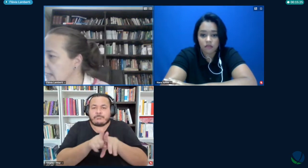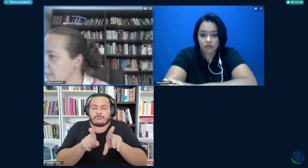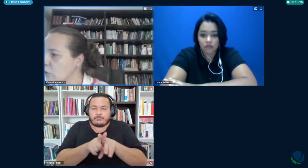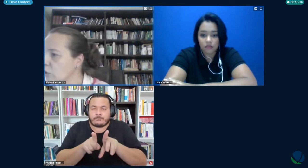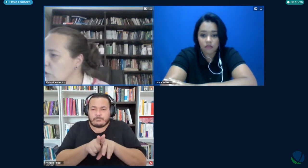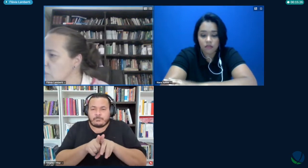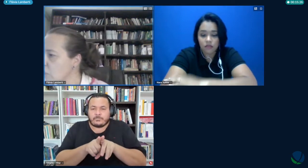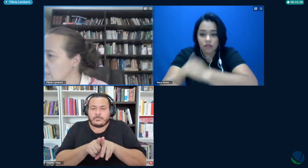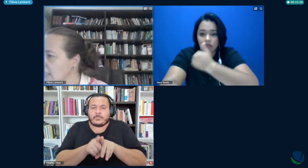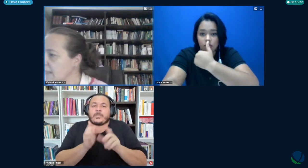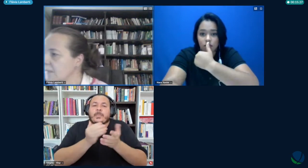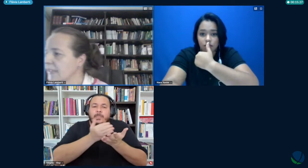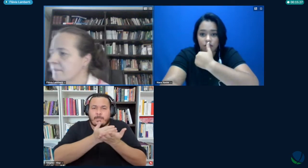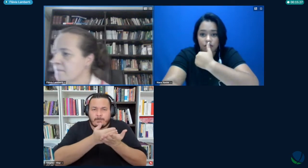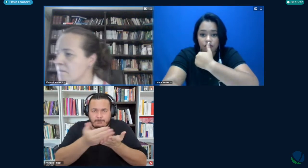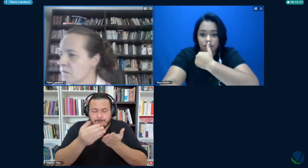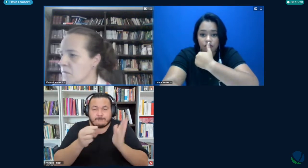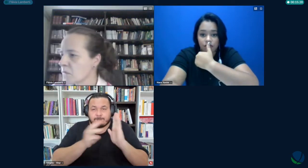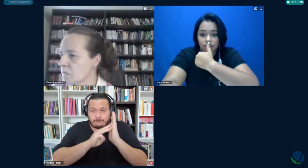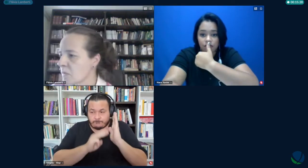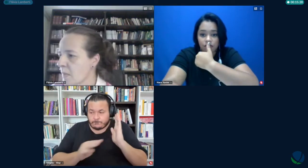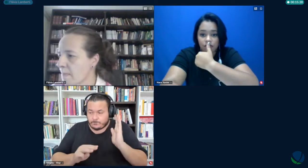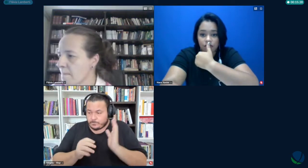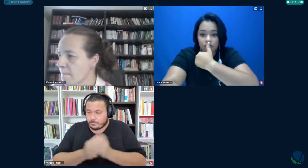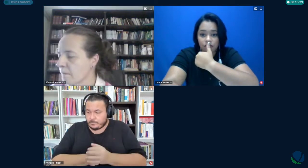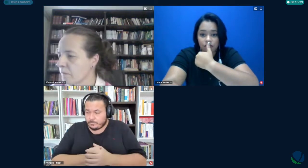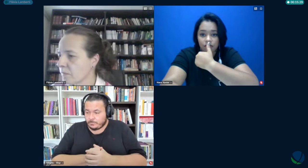da metodologia, não é?